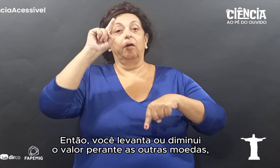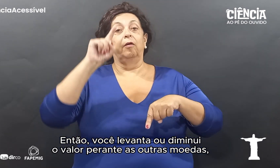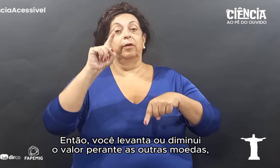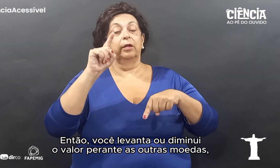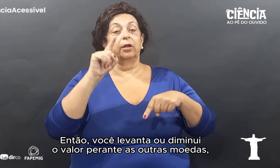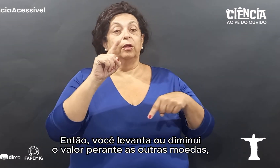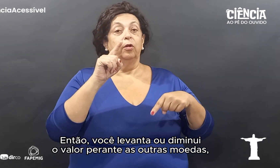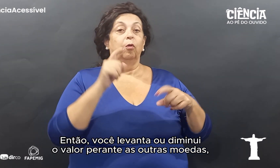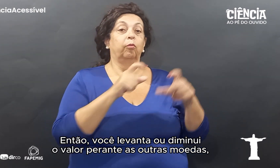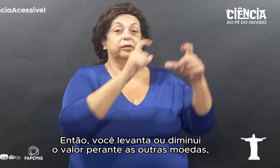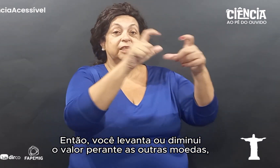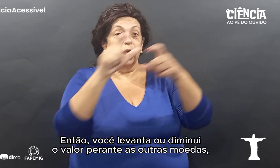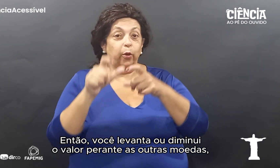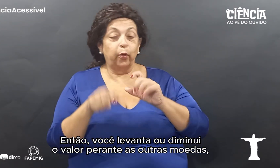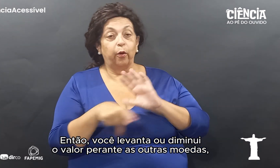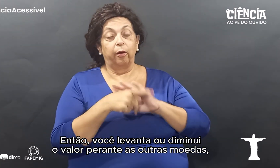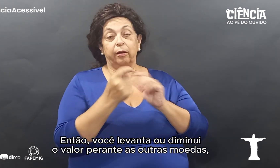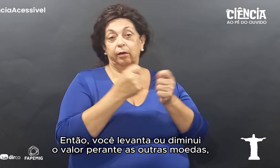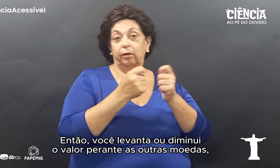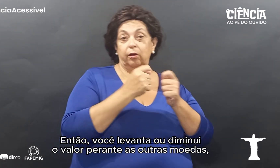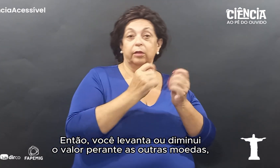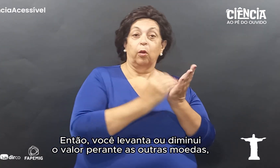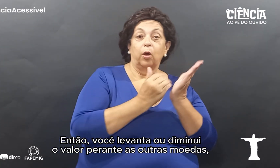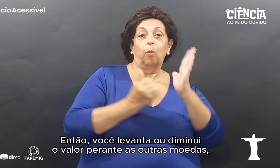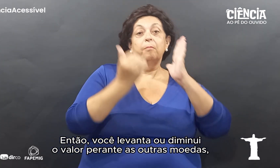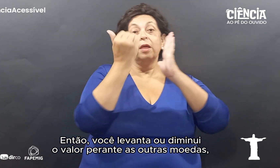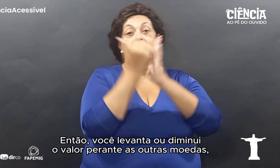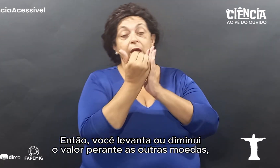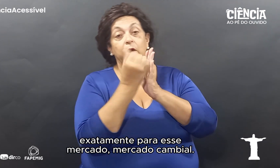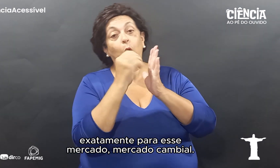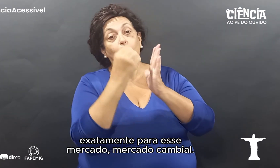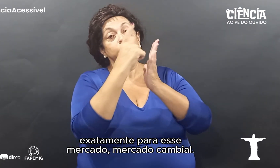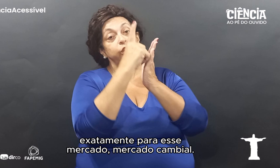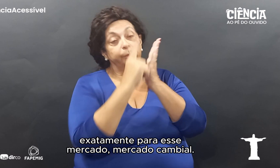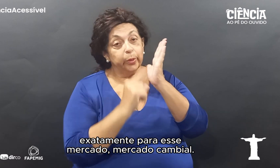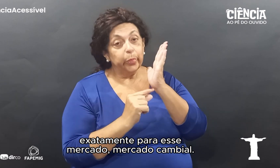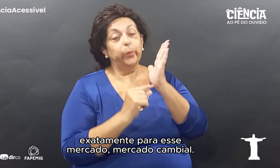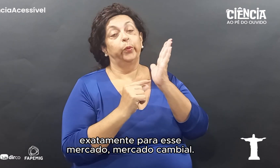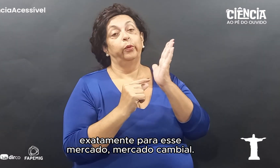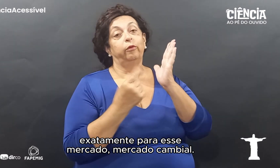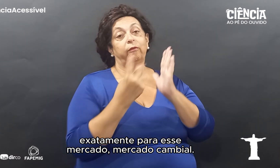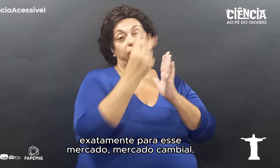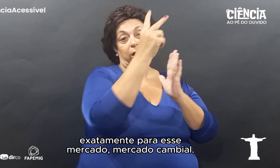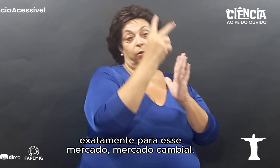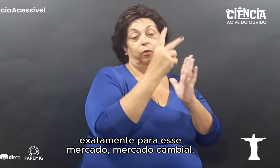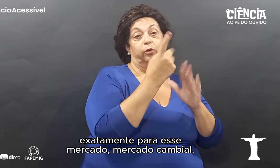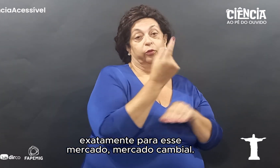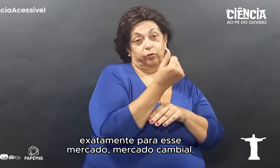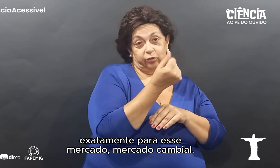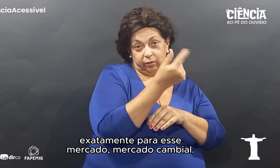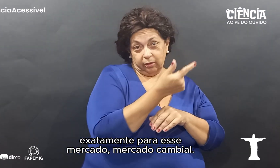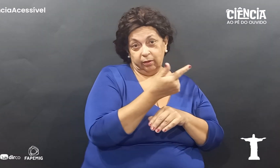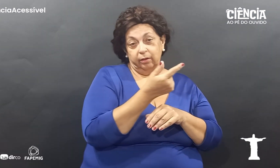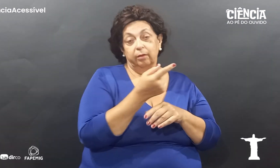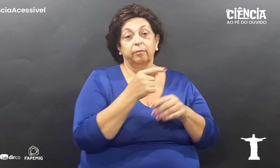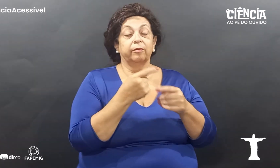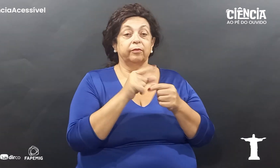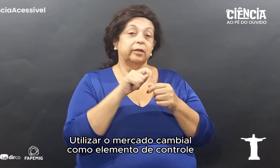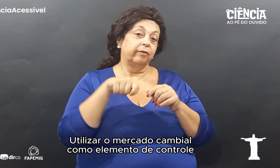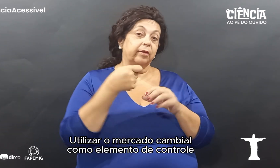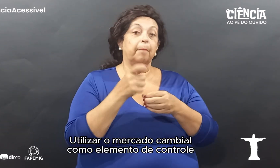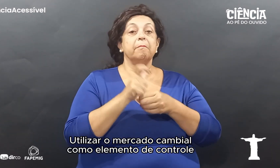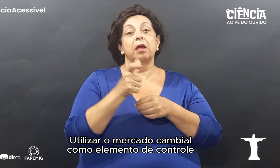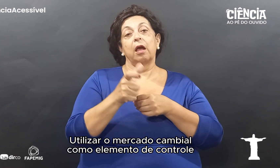você levanta ou diminui o valor perante as outras moedas exatamente para esse mercado cambial, né?